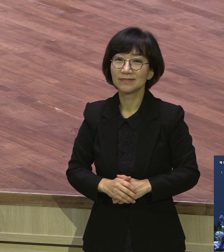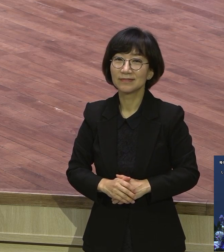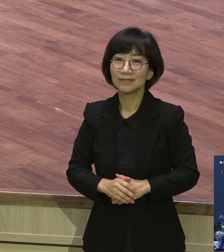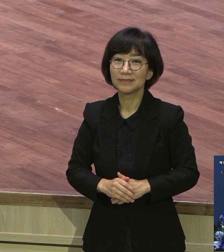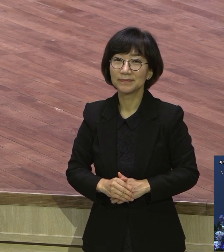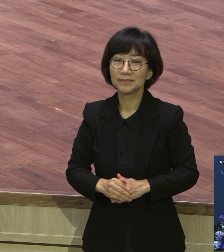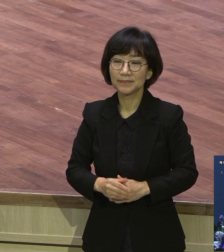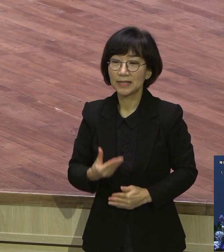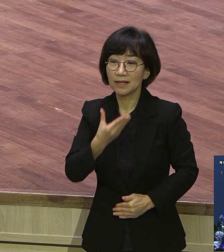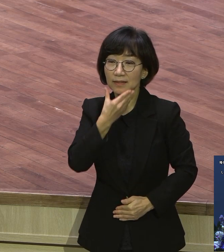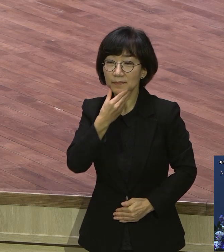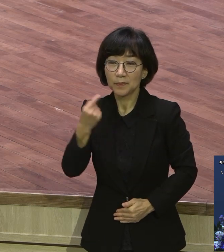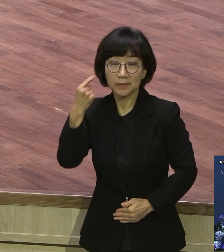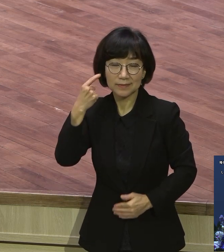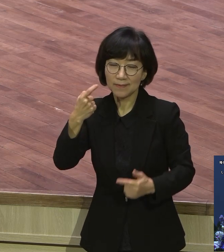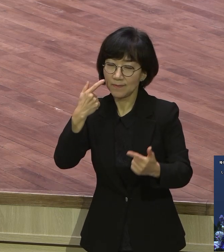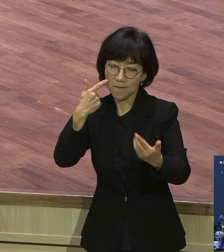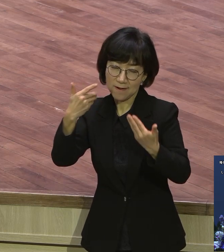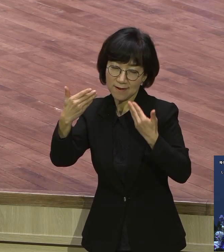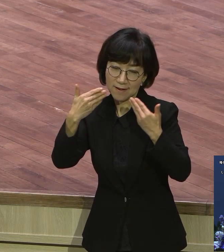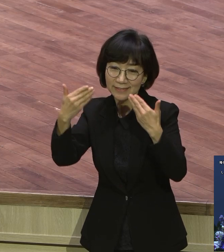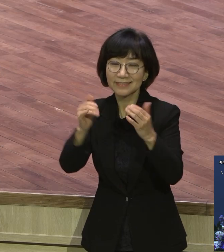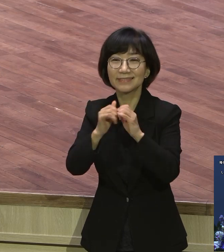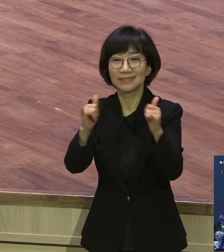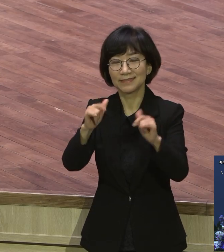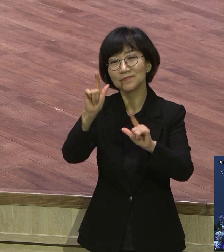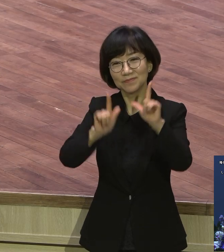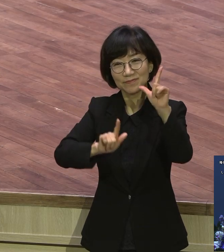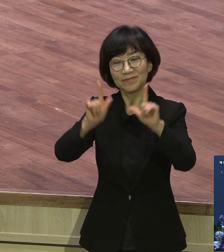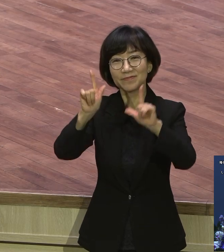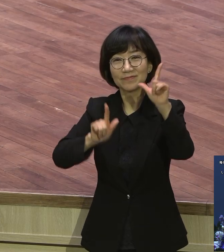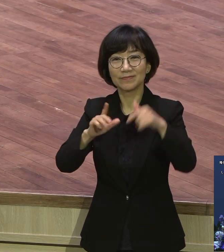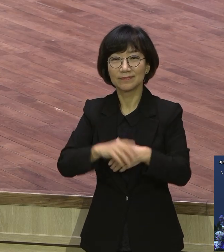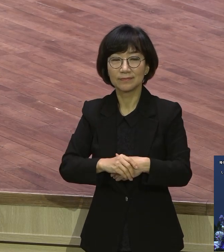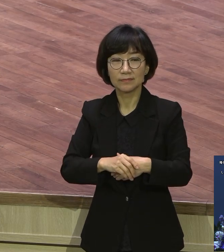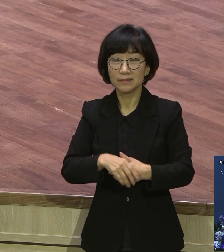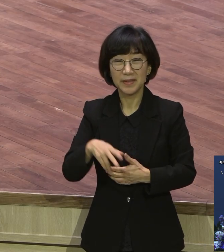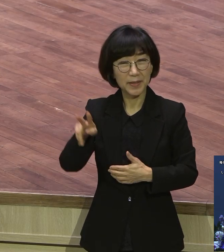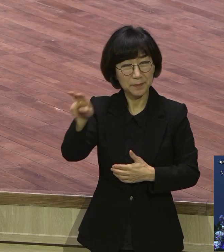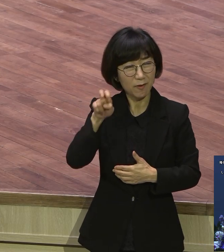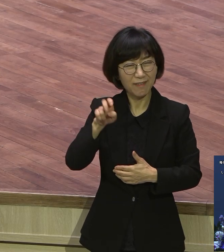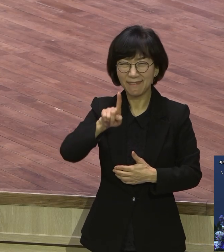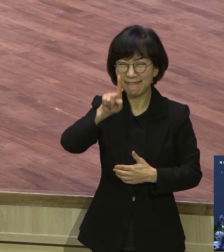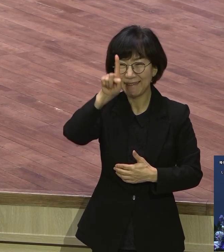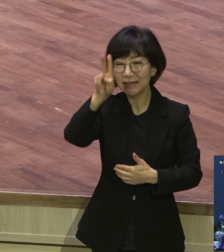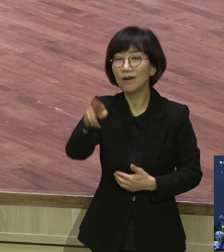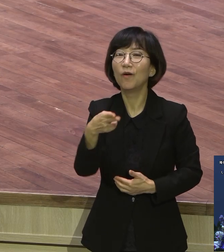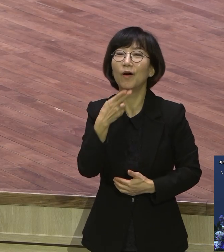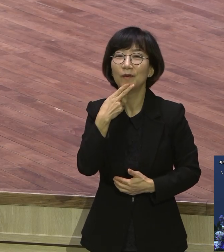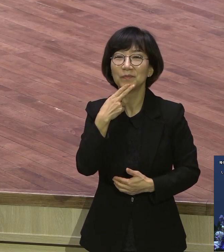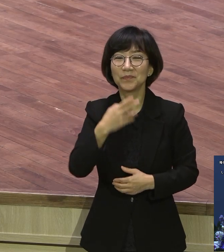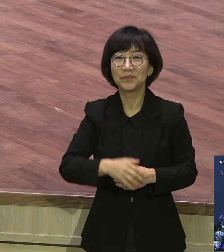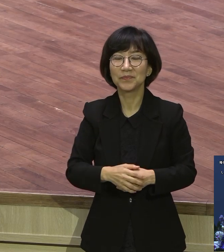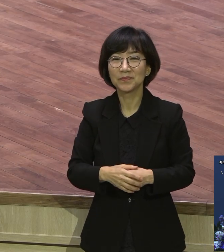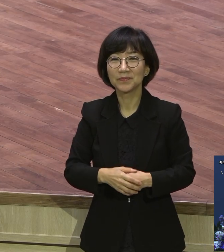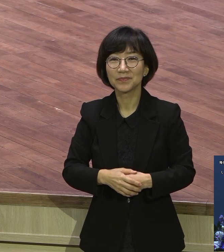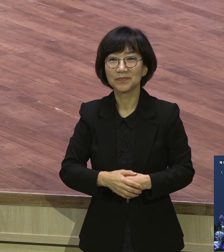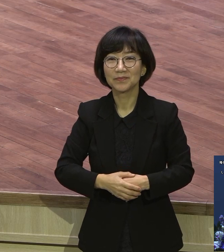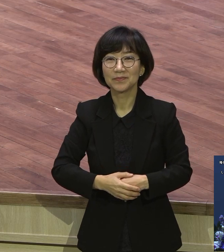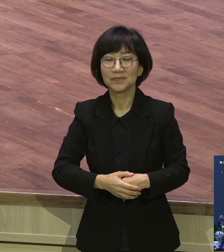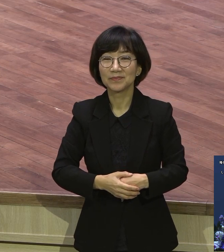보금이 확실한 사람은 그래요 미운 사람이 없고 세상 말로